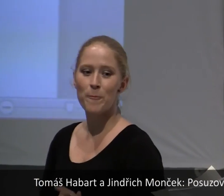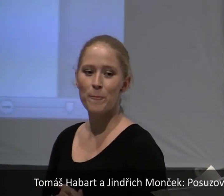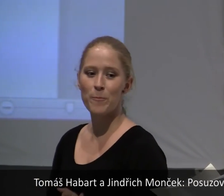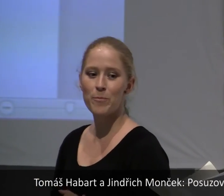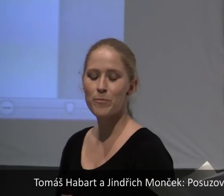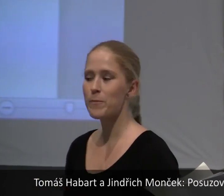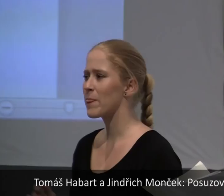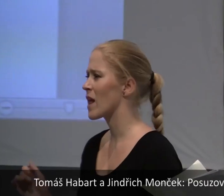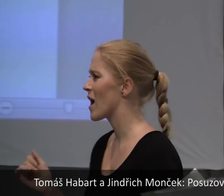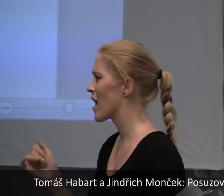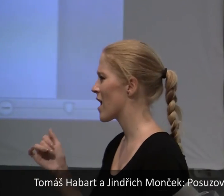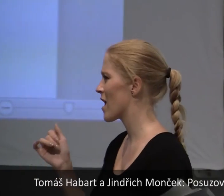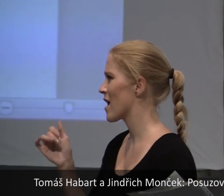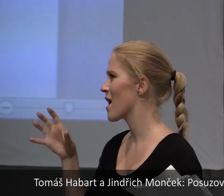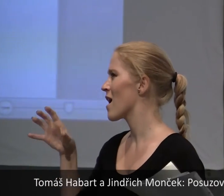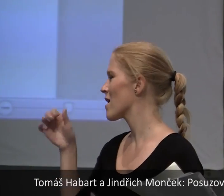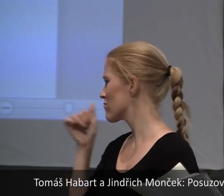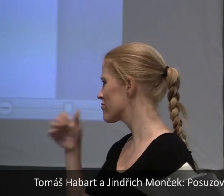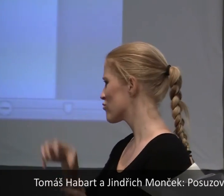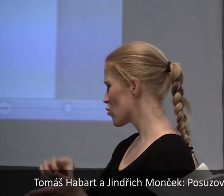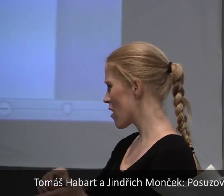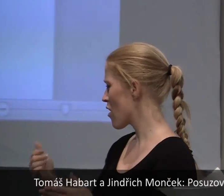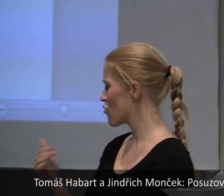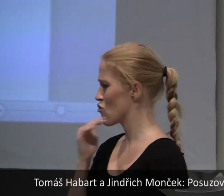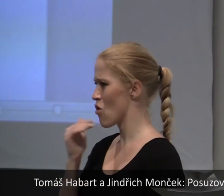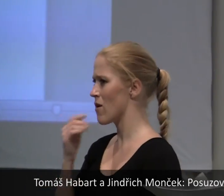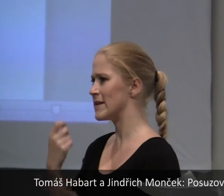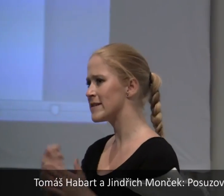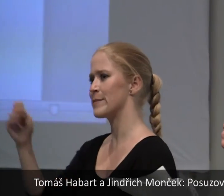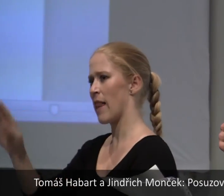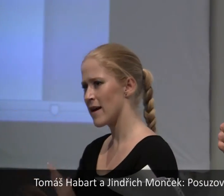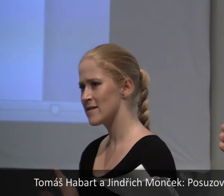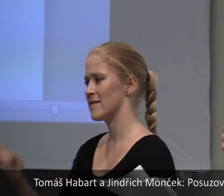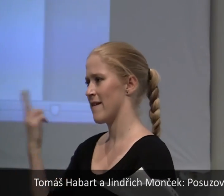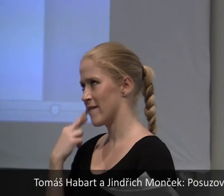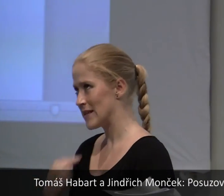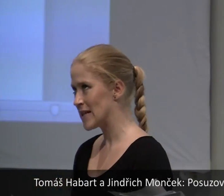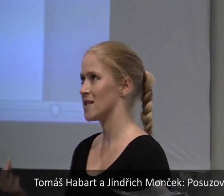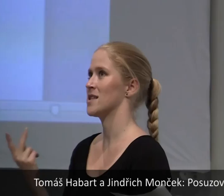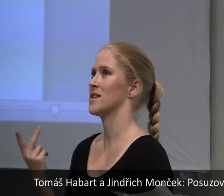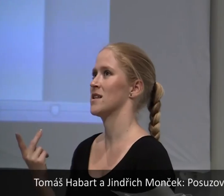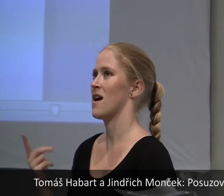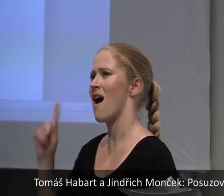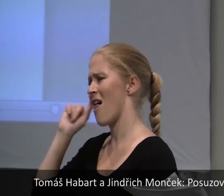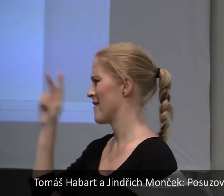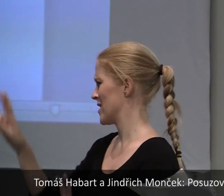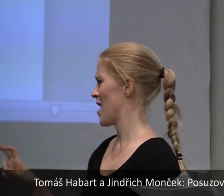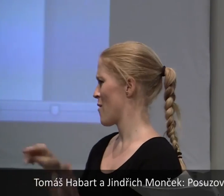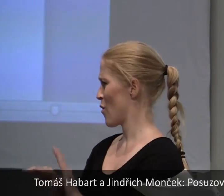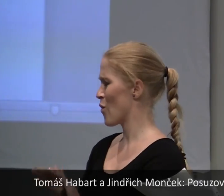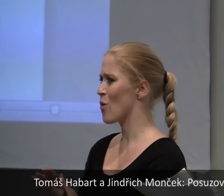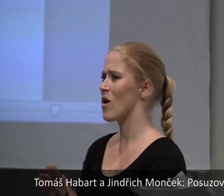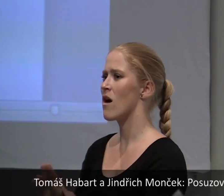v téhle skupině jsme hovořili té skupině financování a legislativě. Hlavní téma bylo v této části,